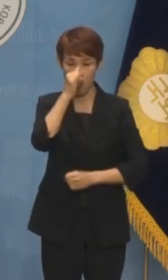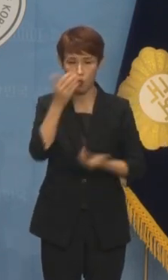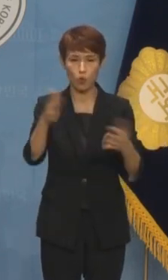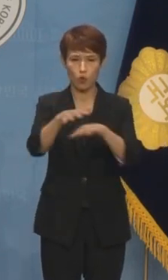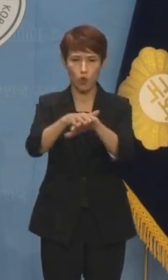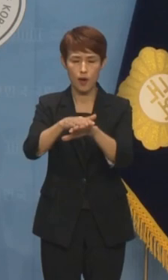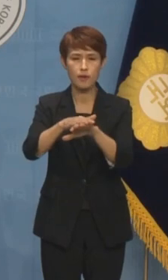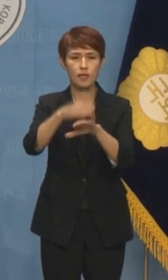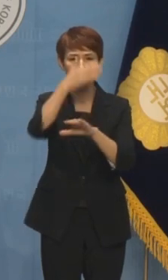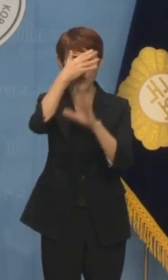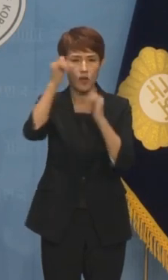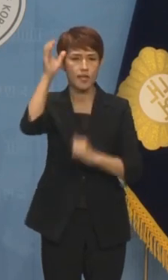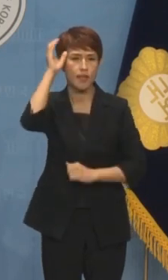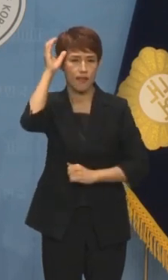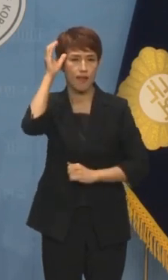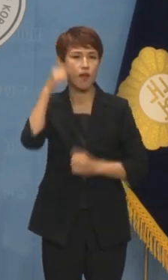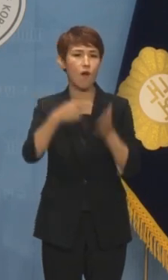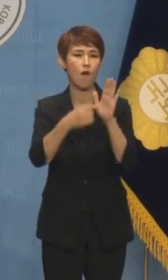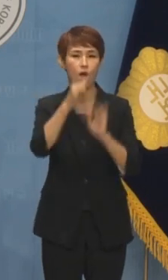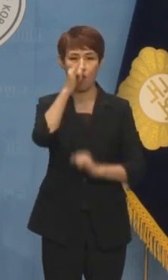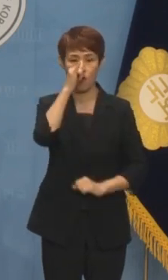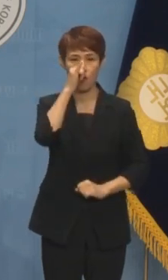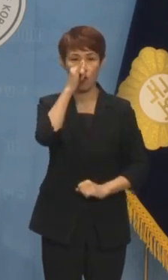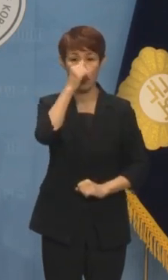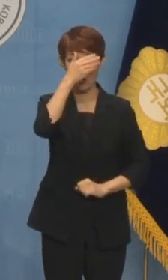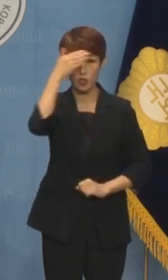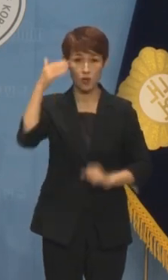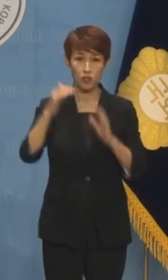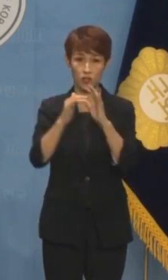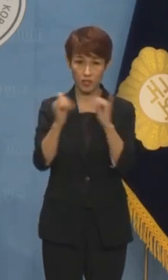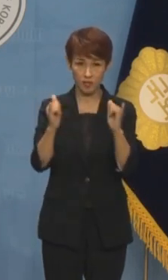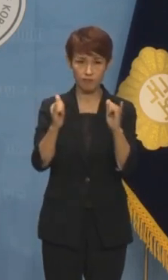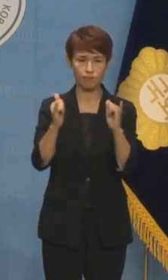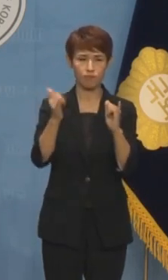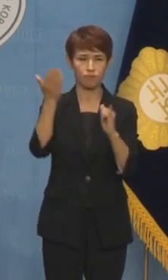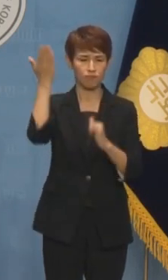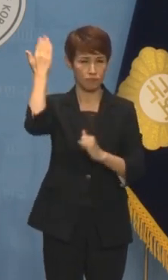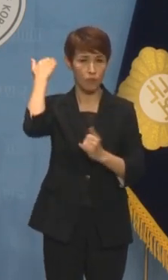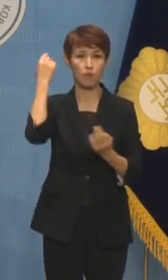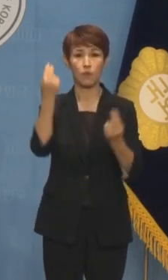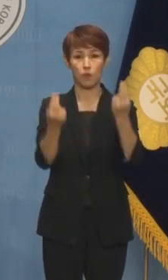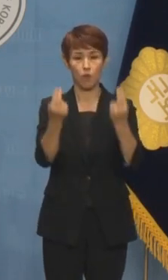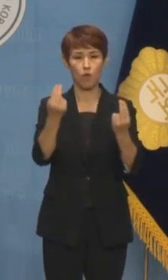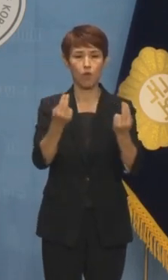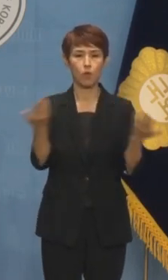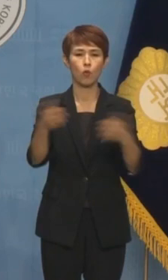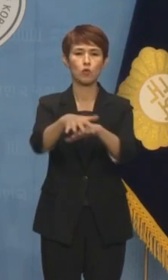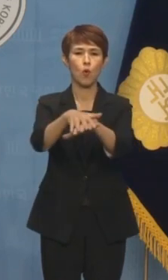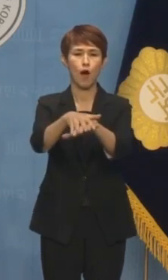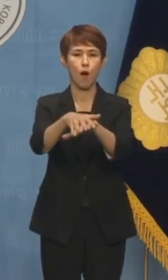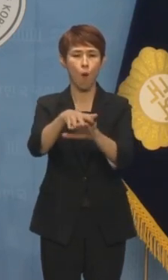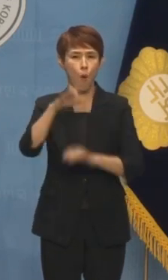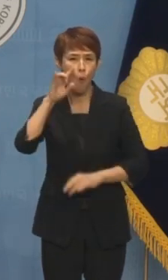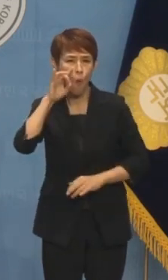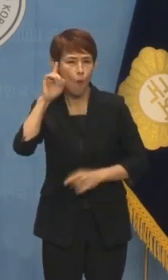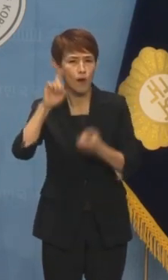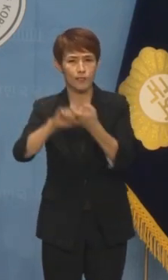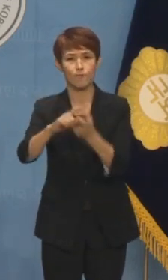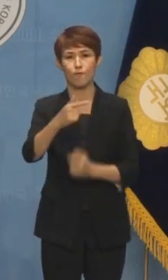청년의 기대를 보여줍니다. 청년들은 이전 세대 청년보다 노동조합에 대한 호감도가